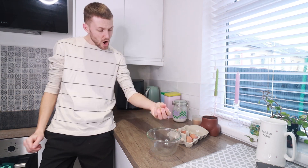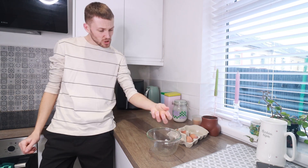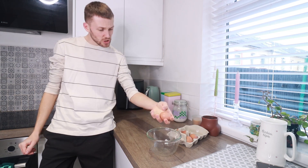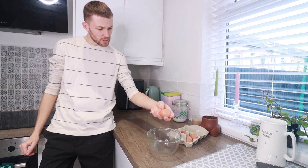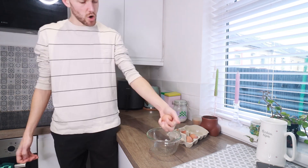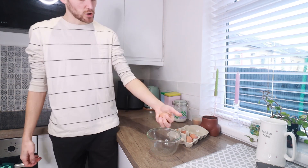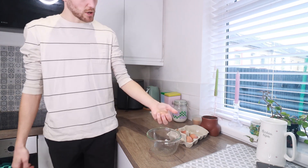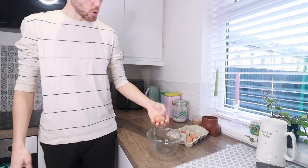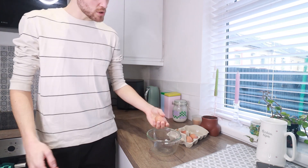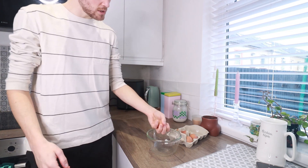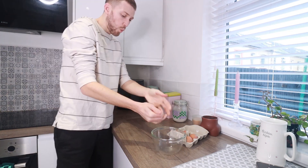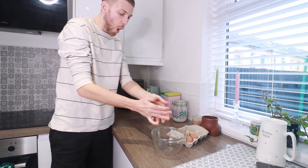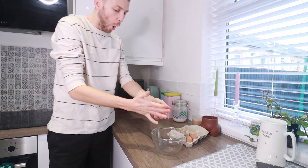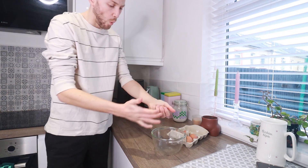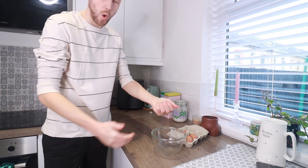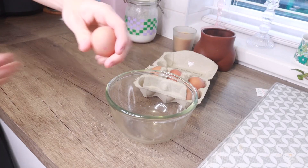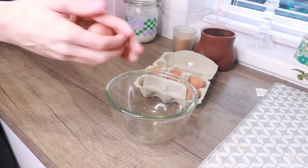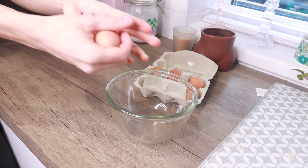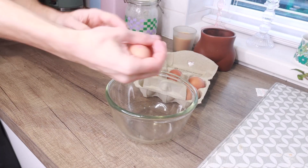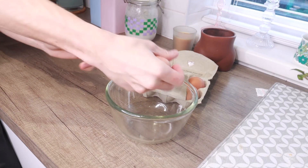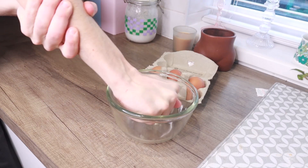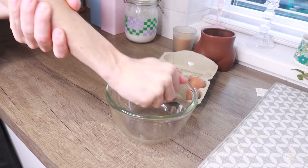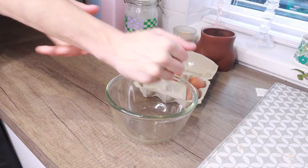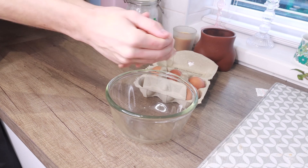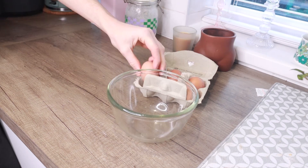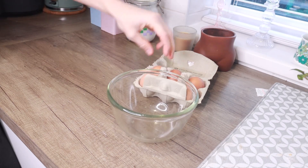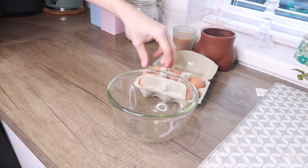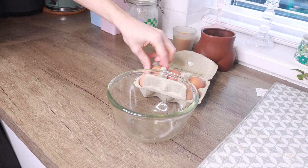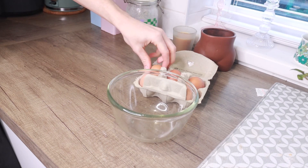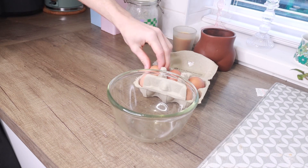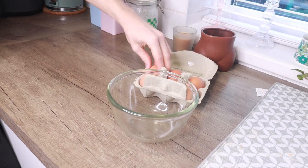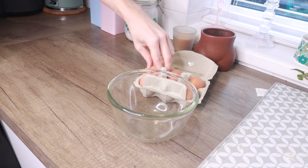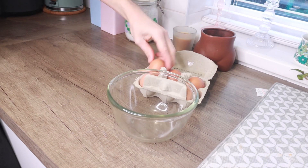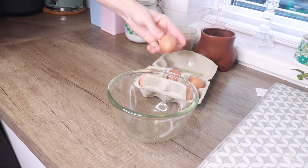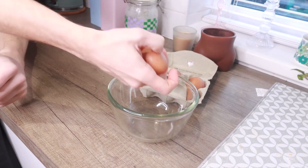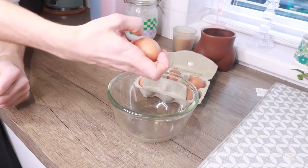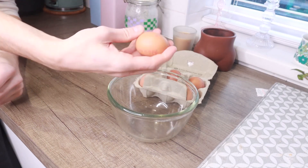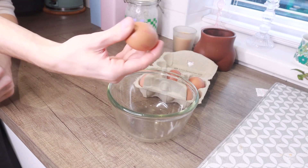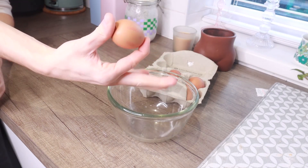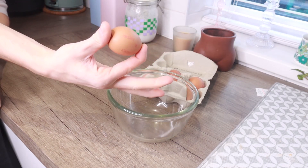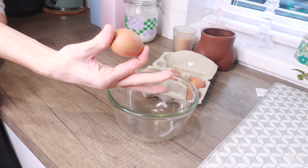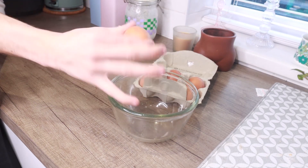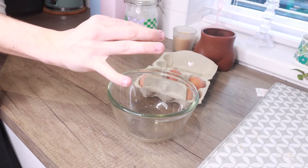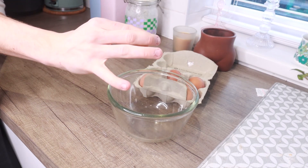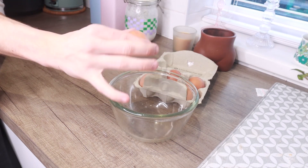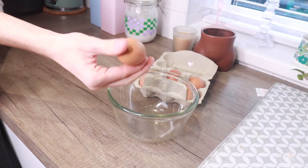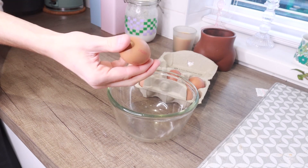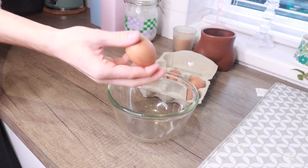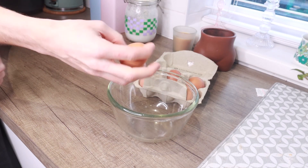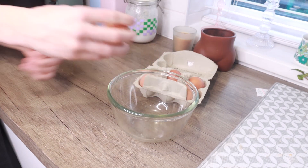What? Oh, come on. Whoa! Mae hwnna'n brifo. Boom! Right. Mae hwnna'n oi eitha bach. Mae'n ores. Is